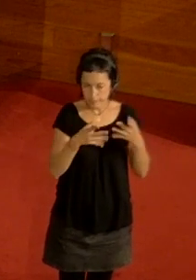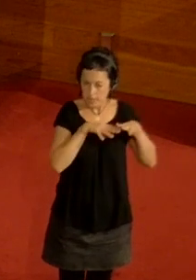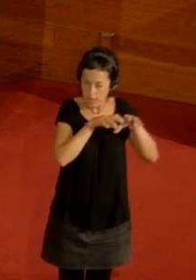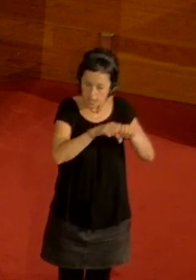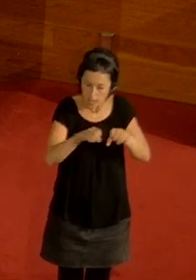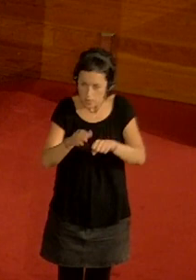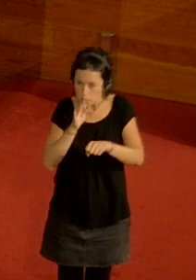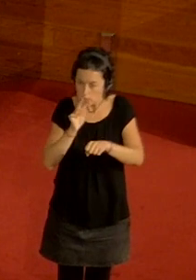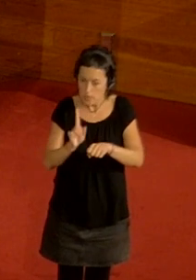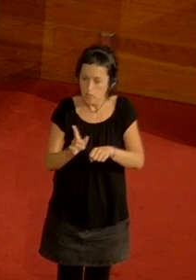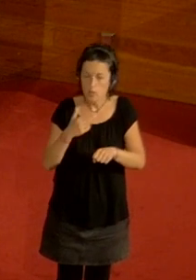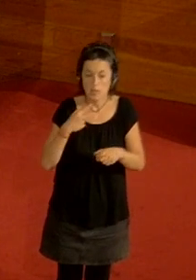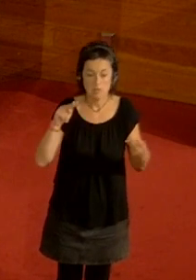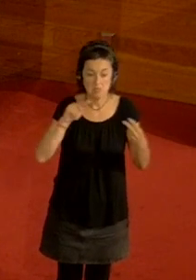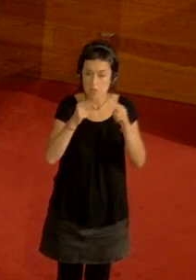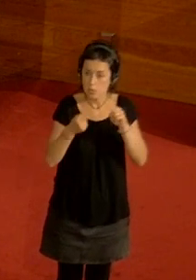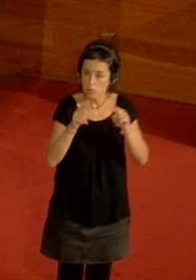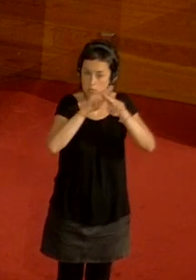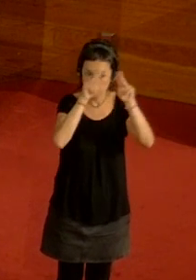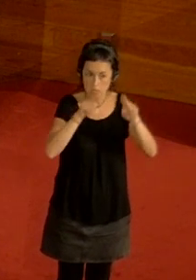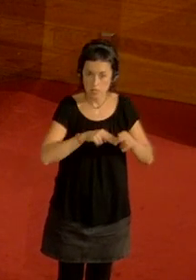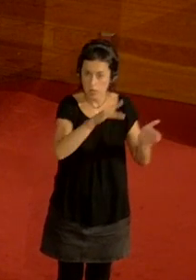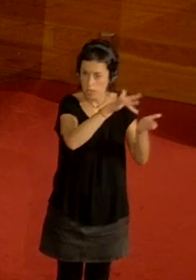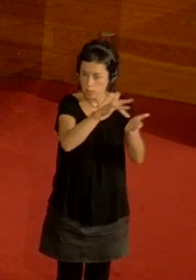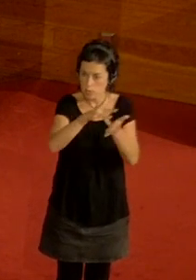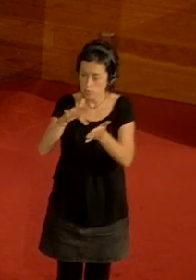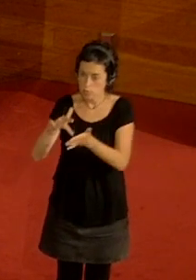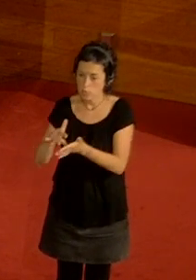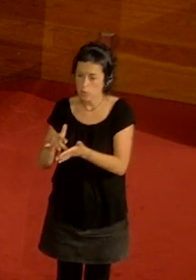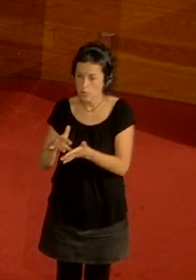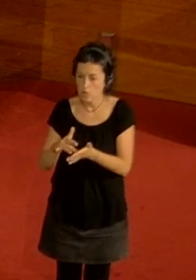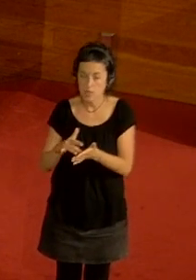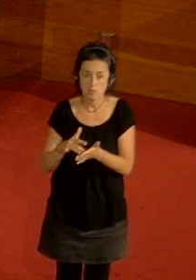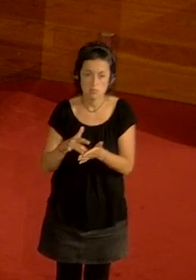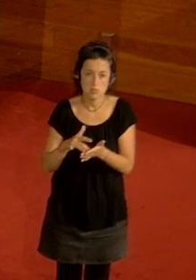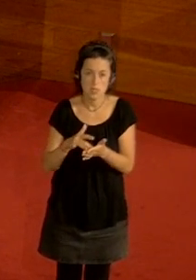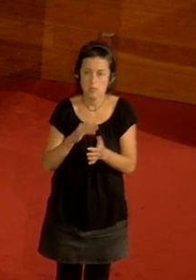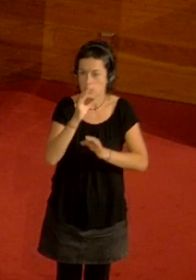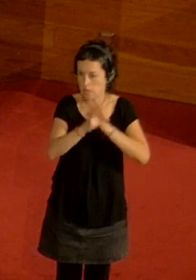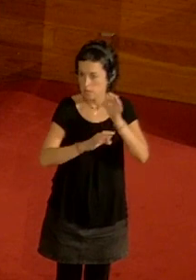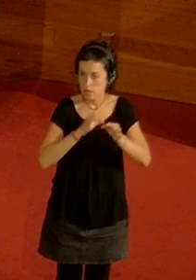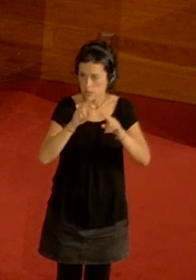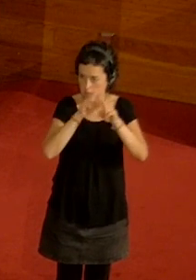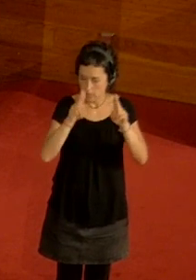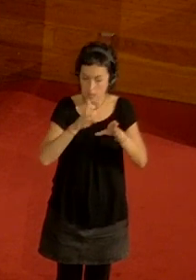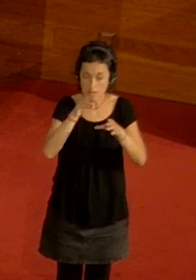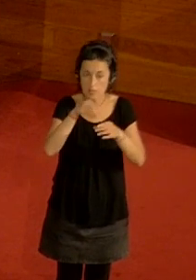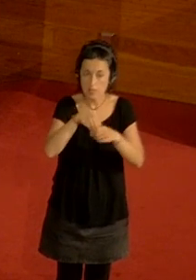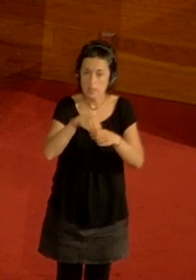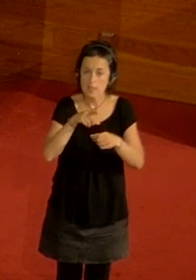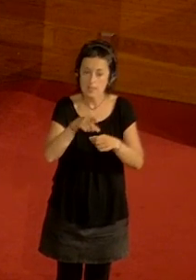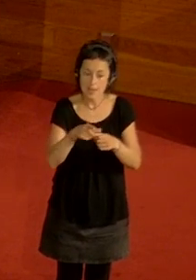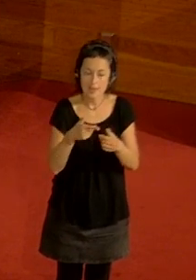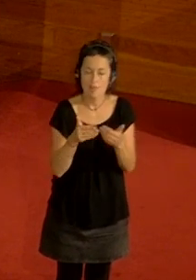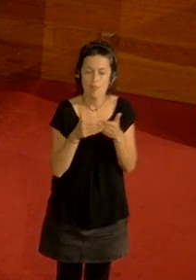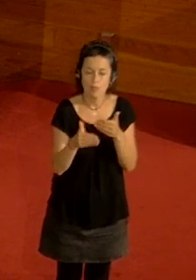encuentros internacionales en distintas organizaciones eh internacionales donde se debatió sobre el futuro de internet y